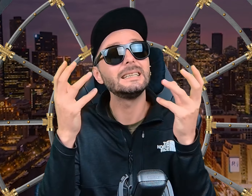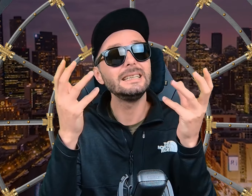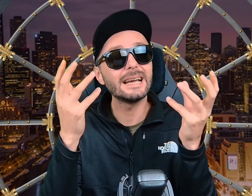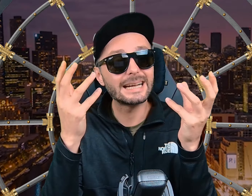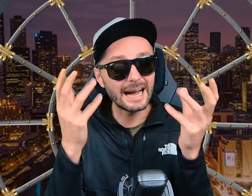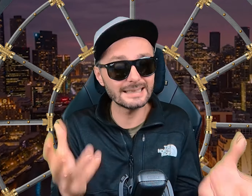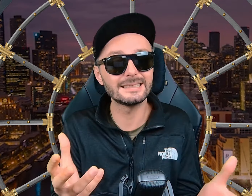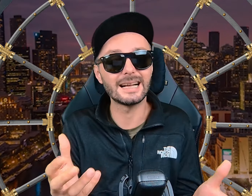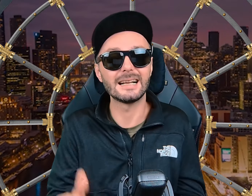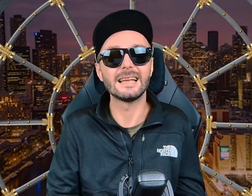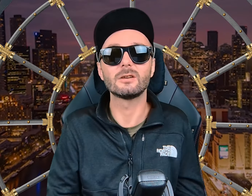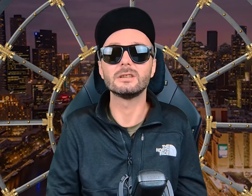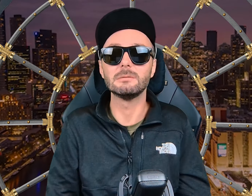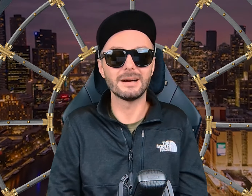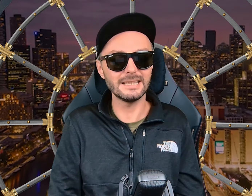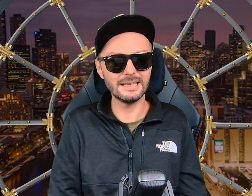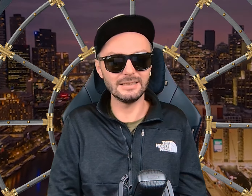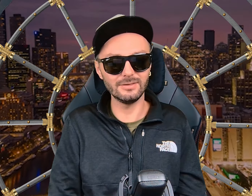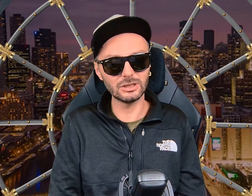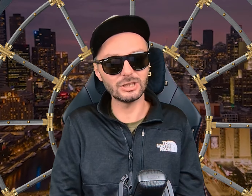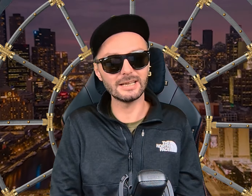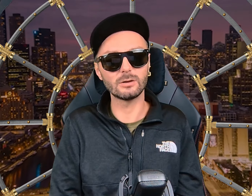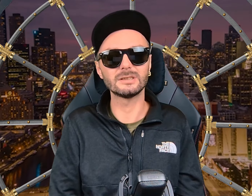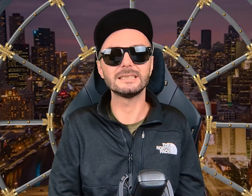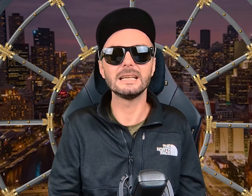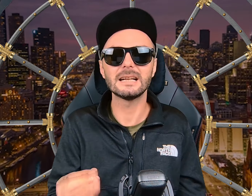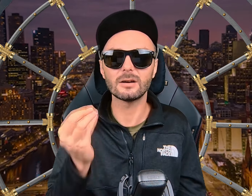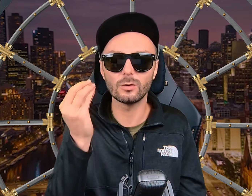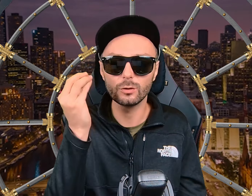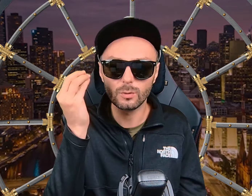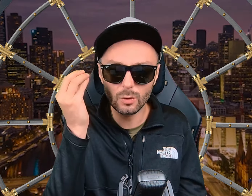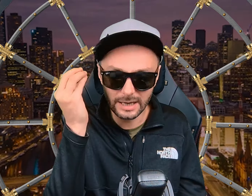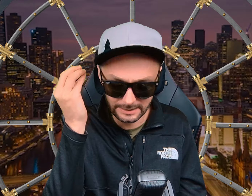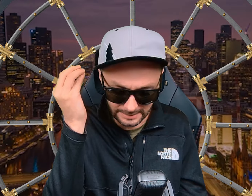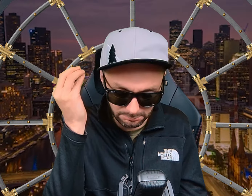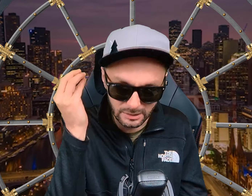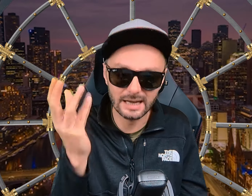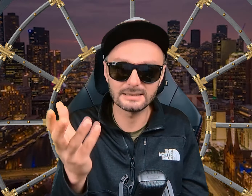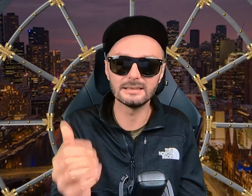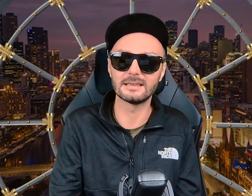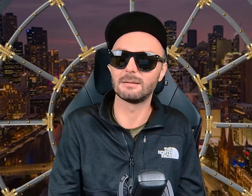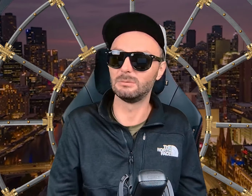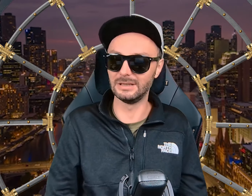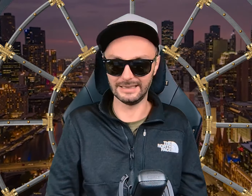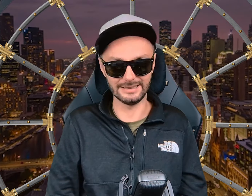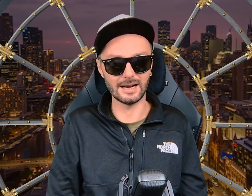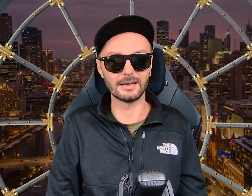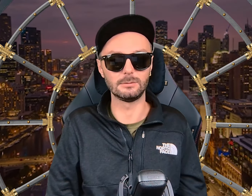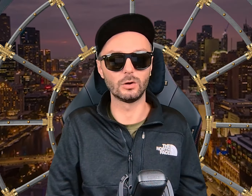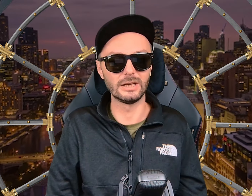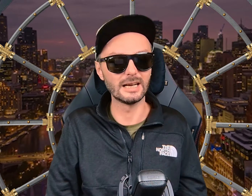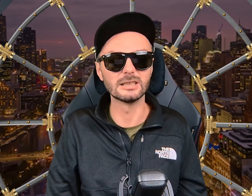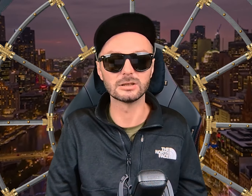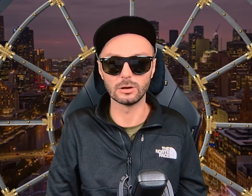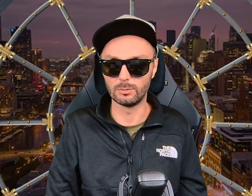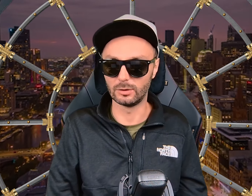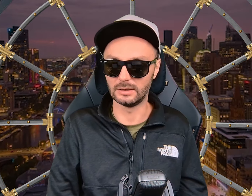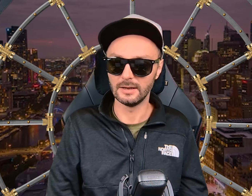nije kazna Nego ni manje ni više nego cijena koju morate da platite da bi bili, dragi moji, slobodni